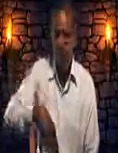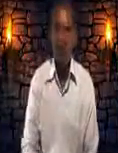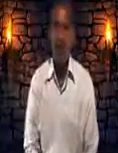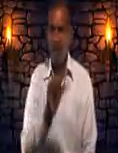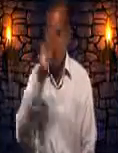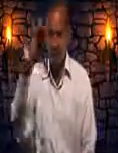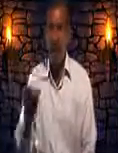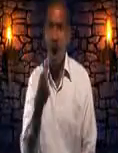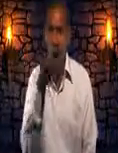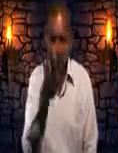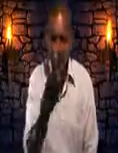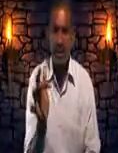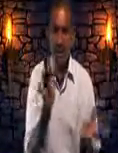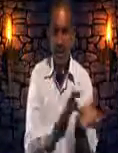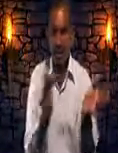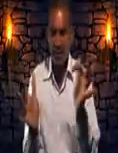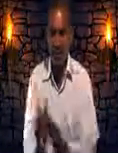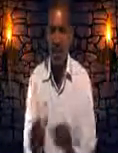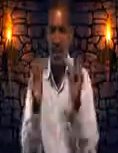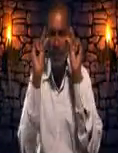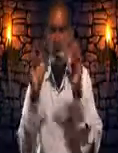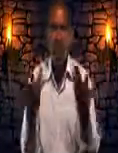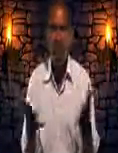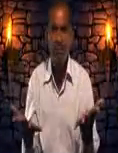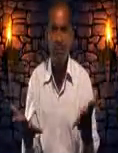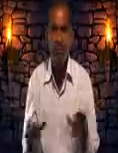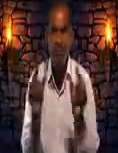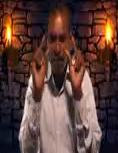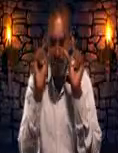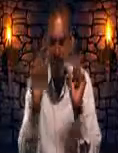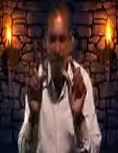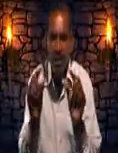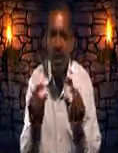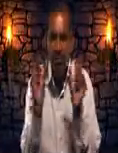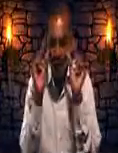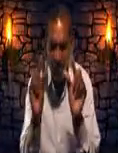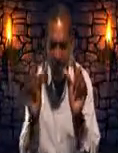வசனம் 39. அப்பொழுது இயேசு காணாதவர்கள் காணும்படியாகவும்